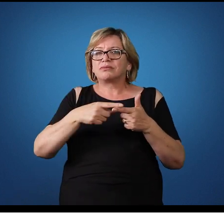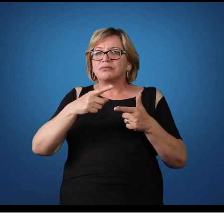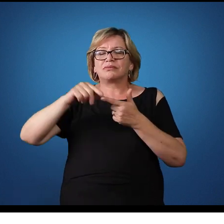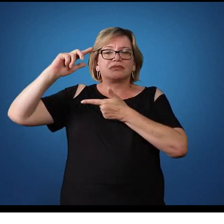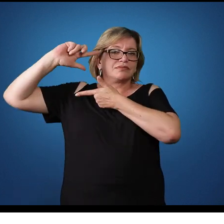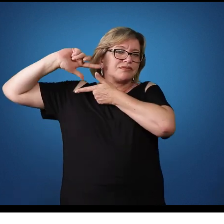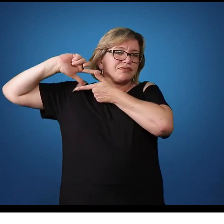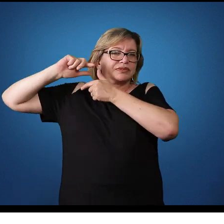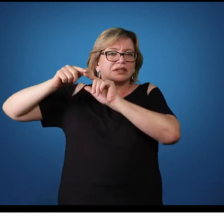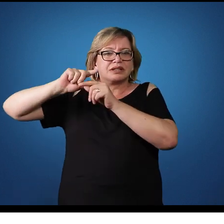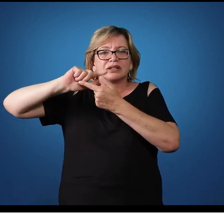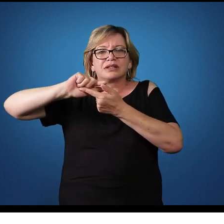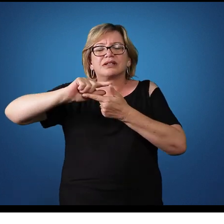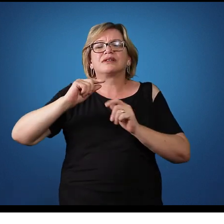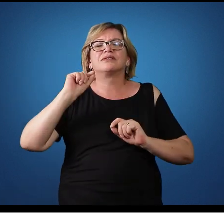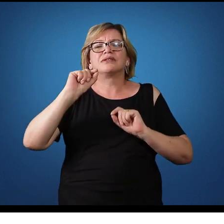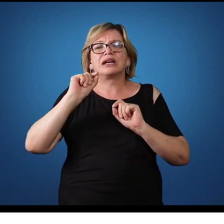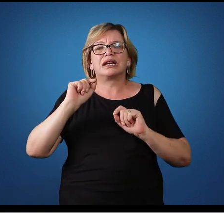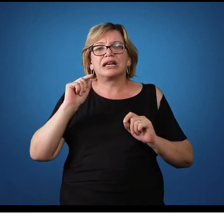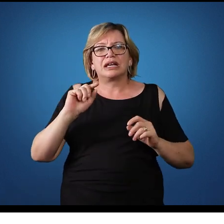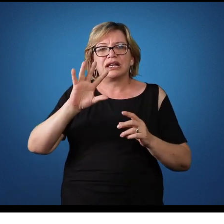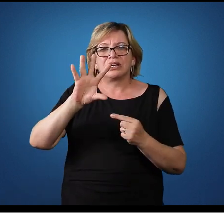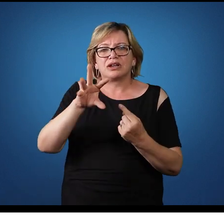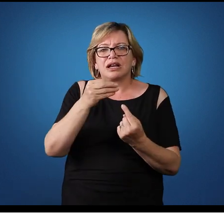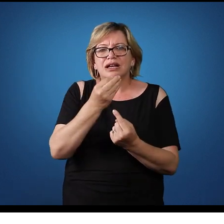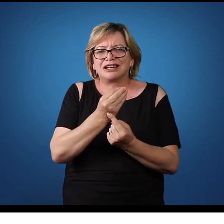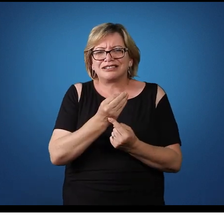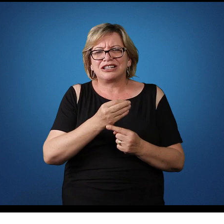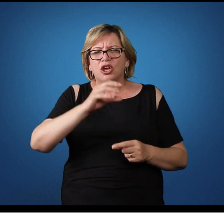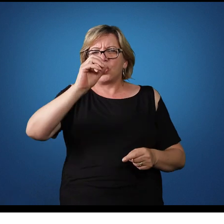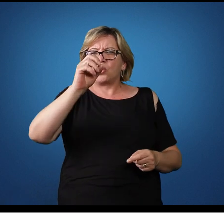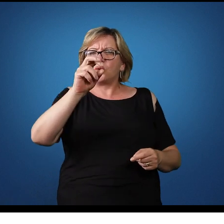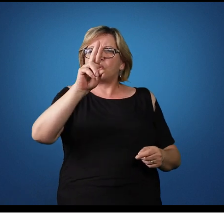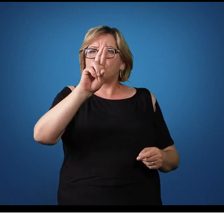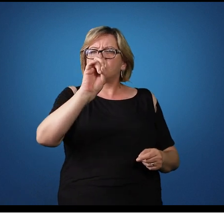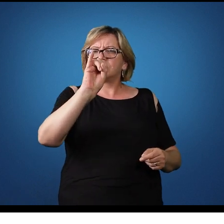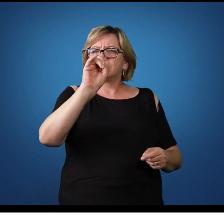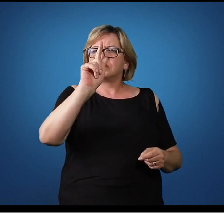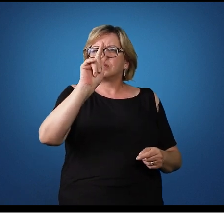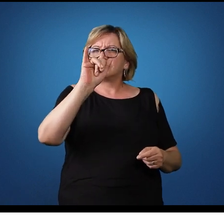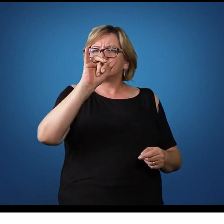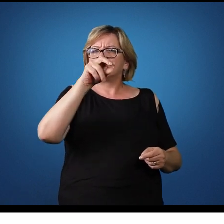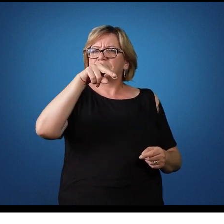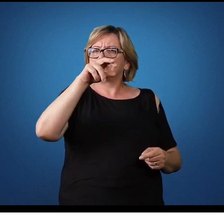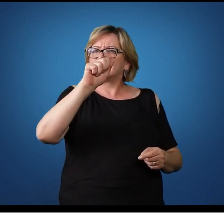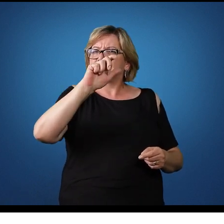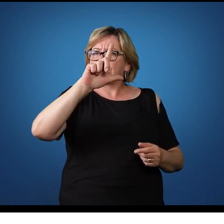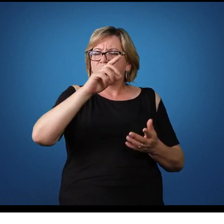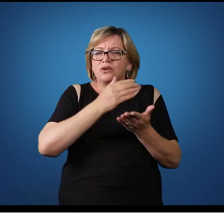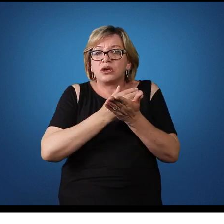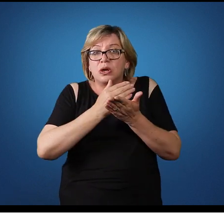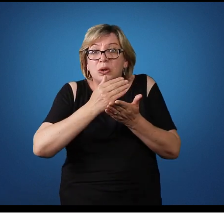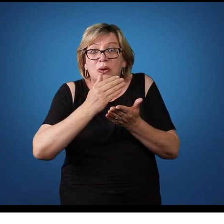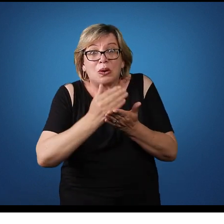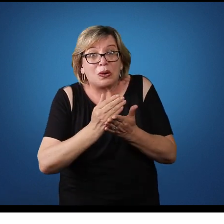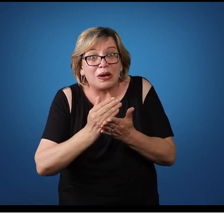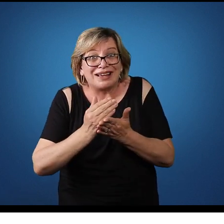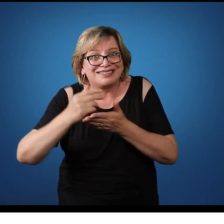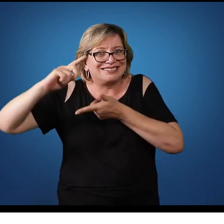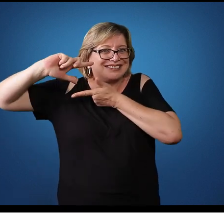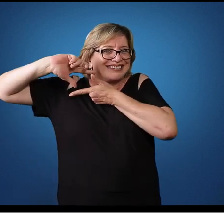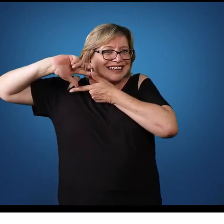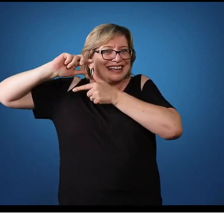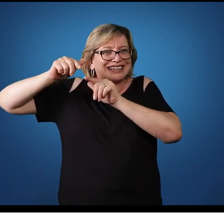exemplo, às obras que são totalmente originais e que inauguram uma tradição. Bem, quando,